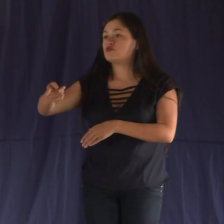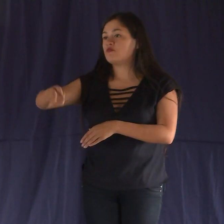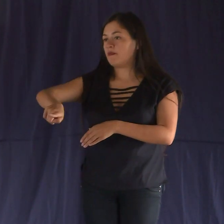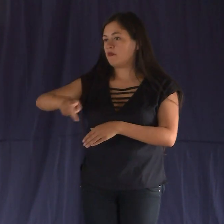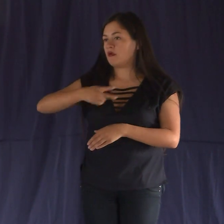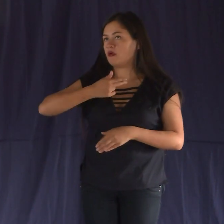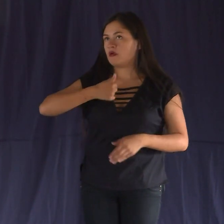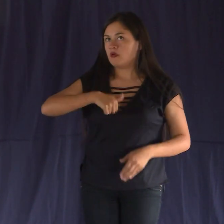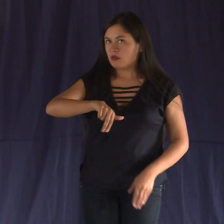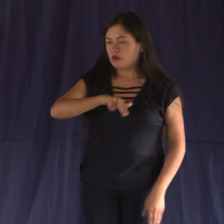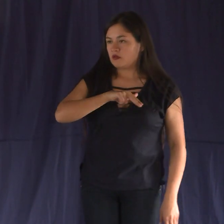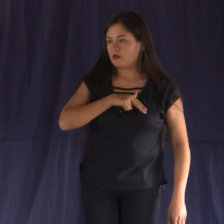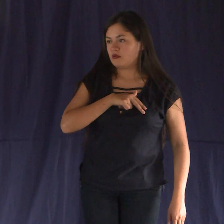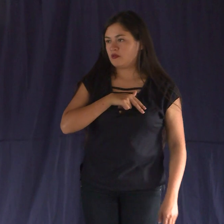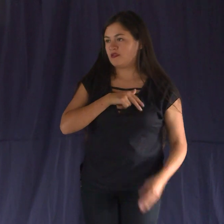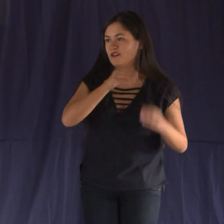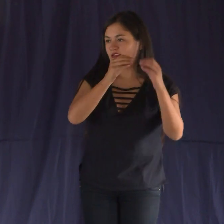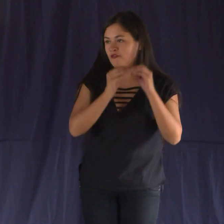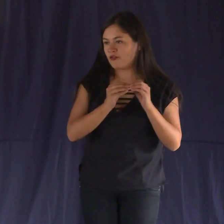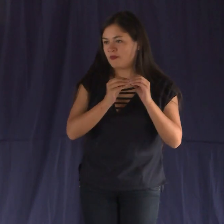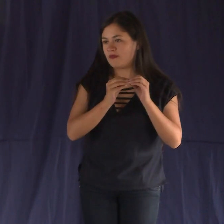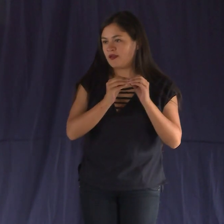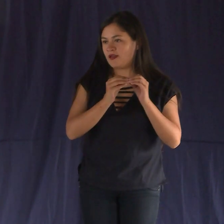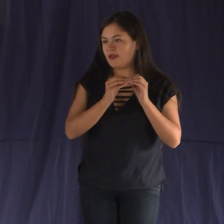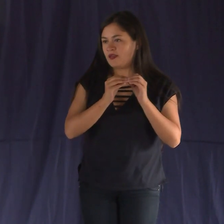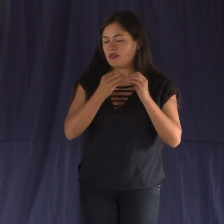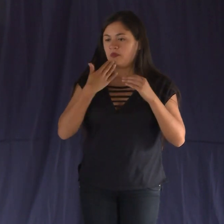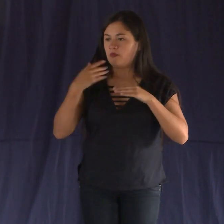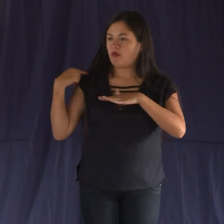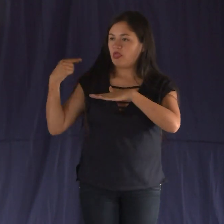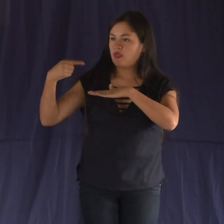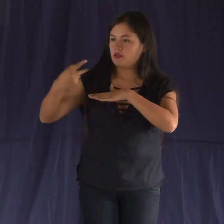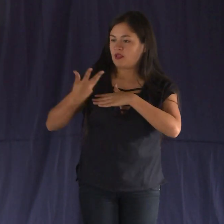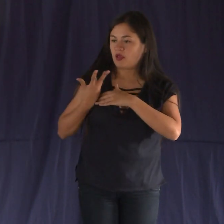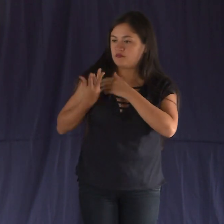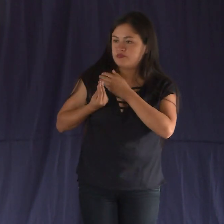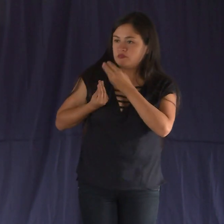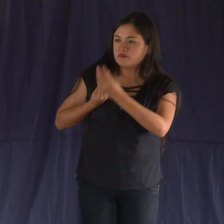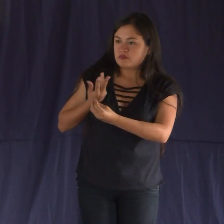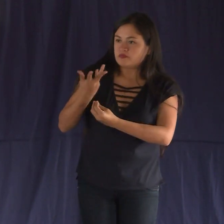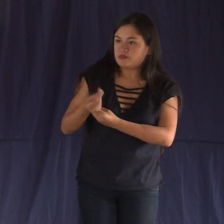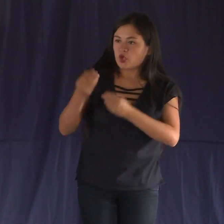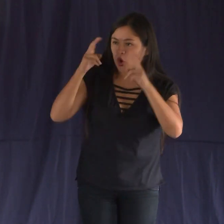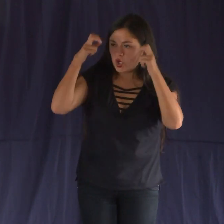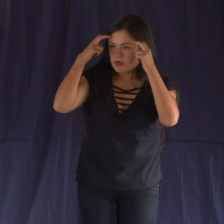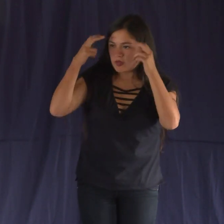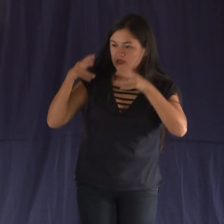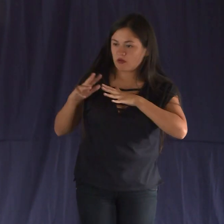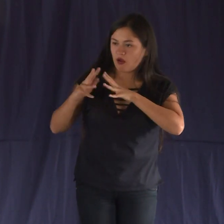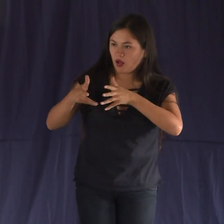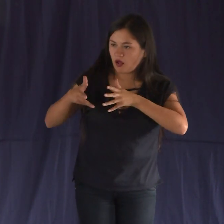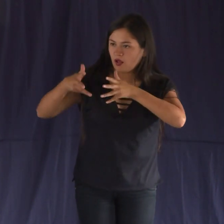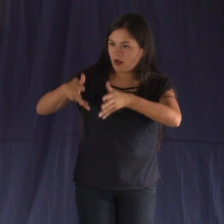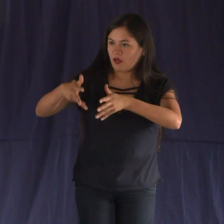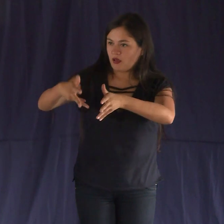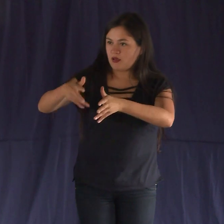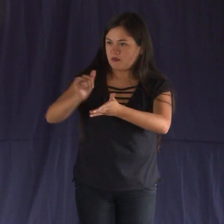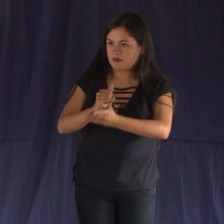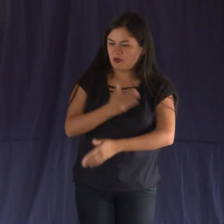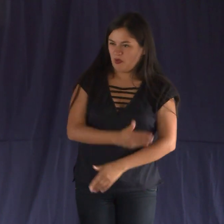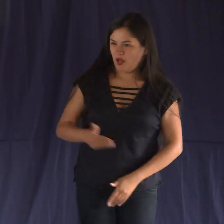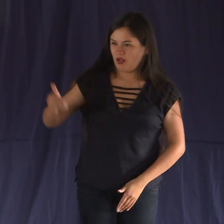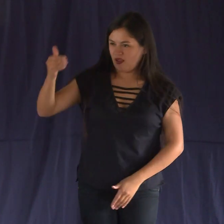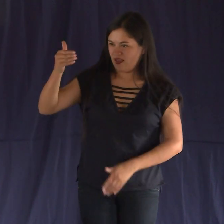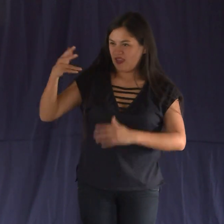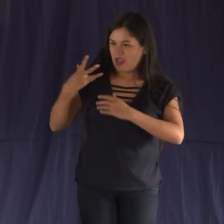nosotros, una forma de pasar sus conocimientos de unos a otros. ¿Cuál es esa forma? Es de generación en